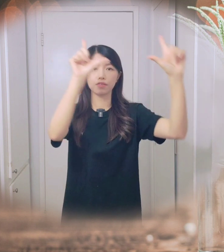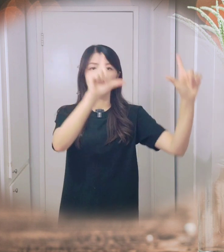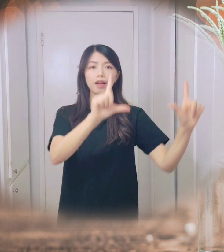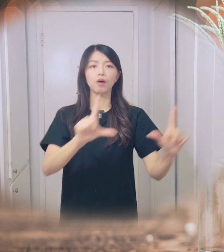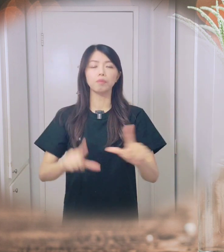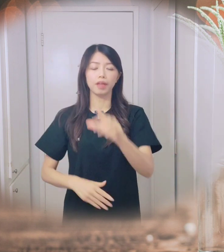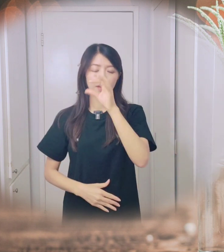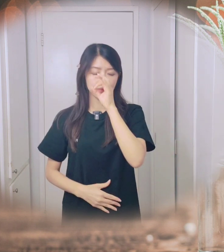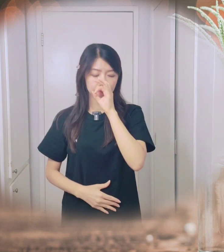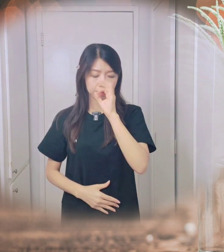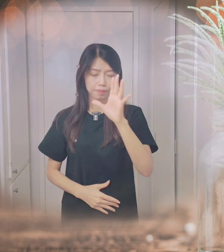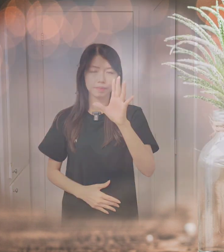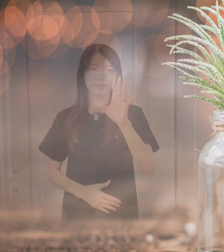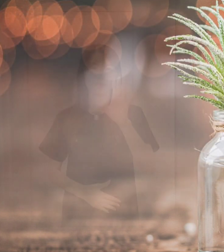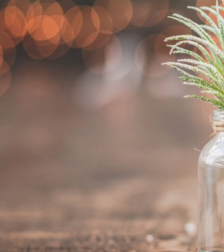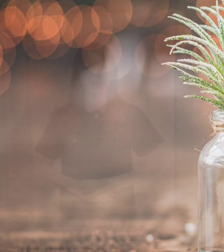살아갈 수가 없네.